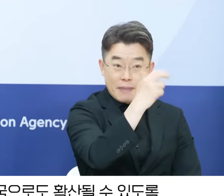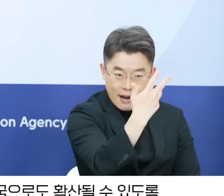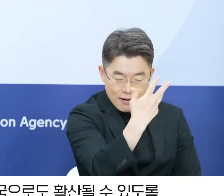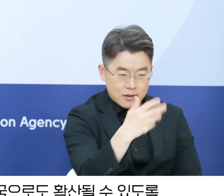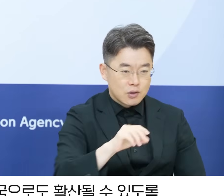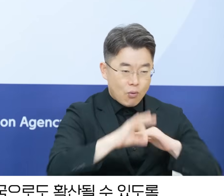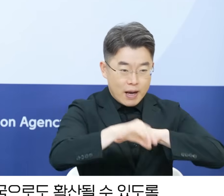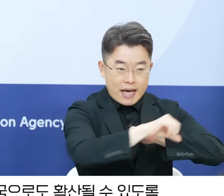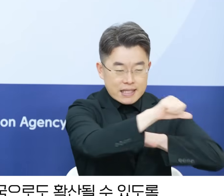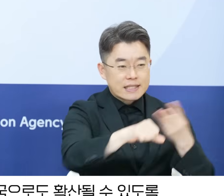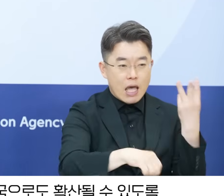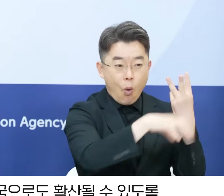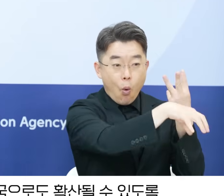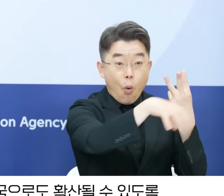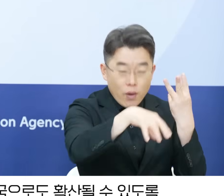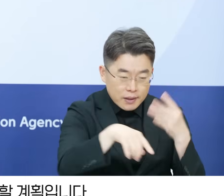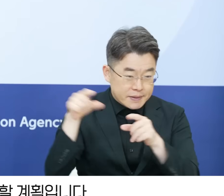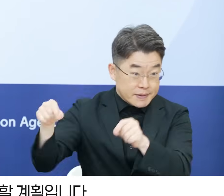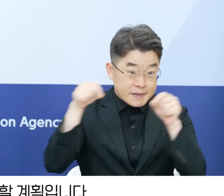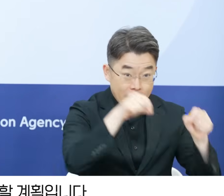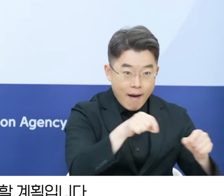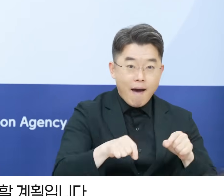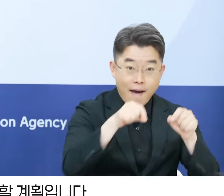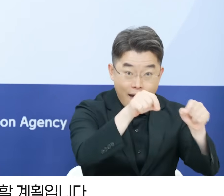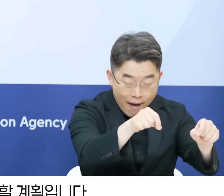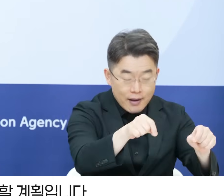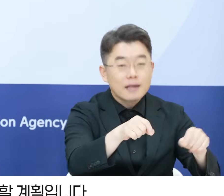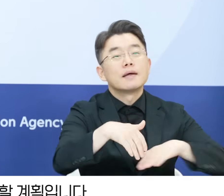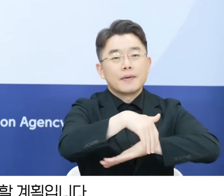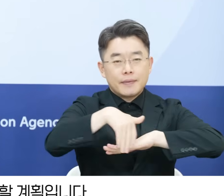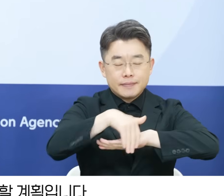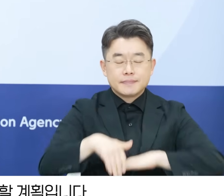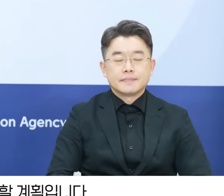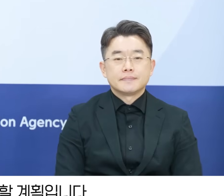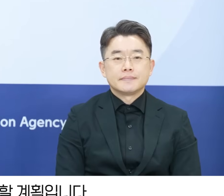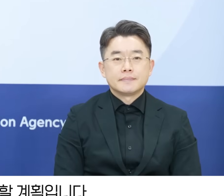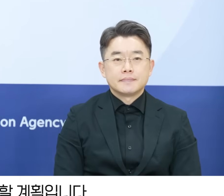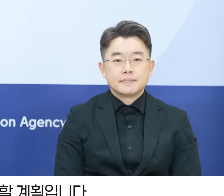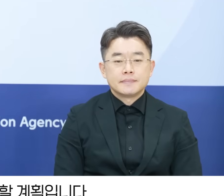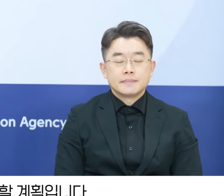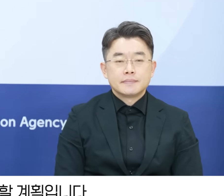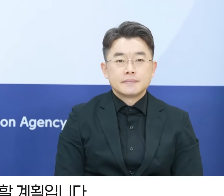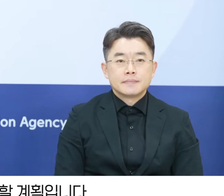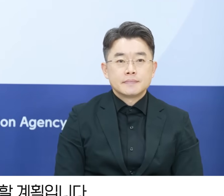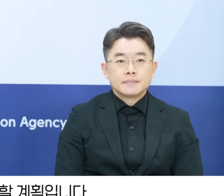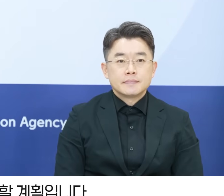동남아시아 3개국으로도 확산될 수 있도록 해외 협력도 추진할 계획입니다.